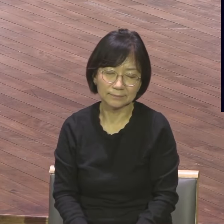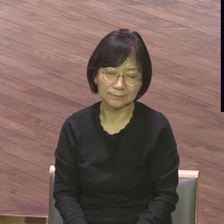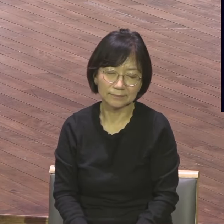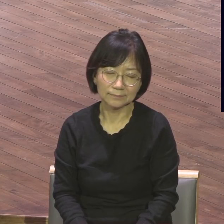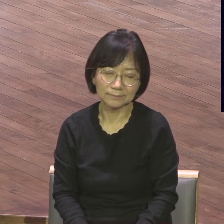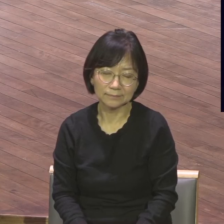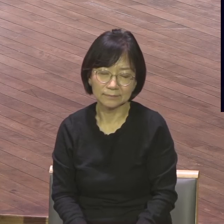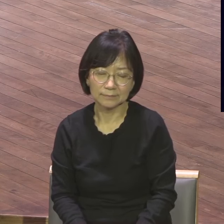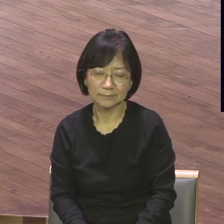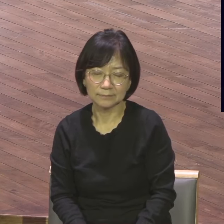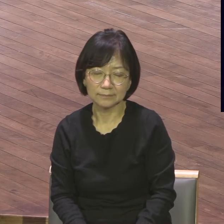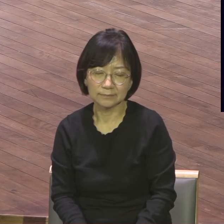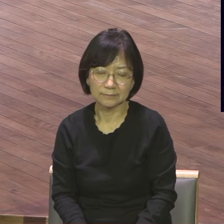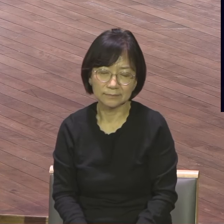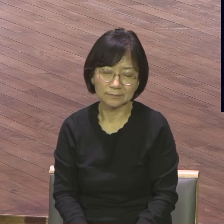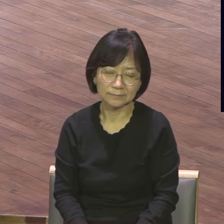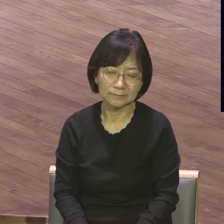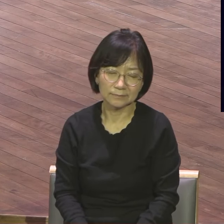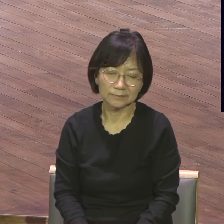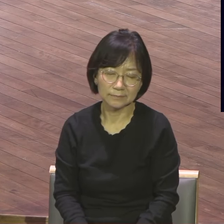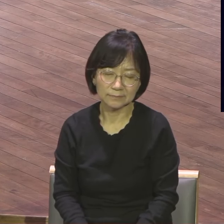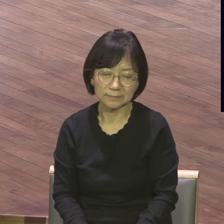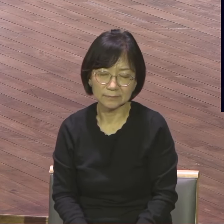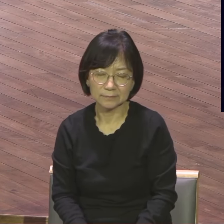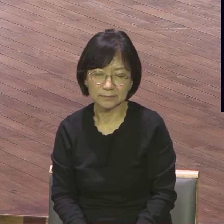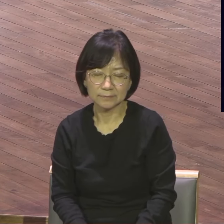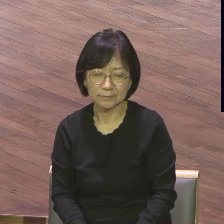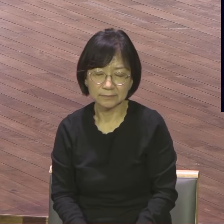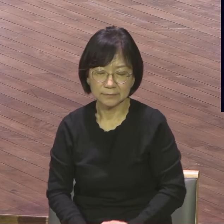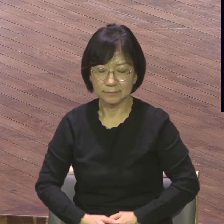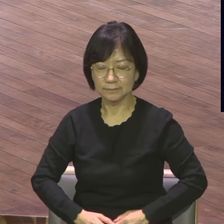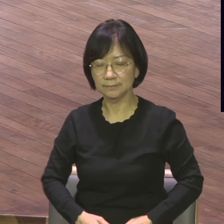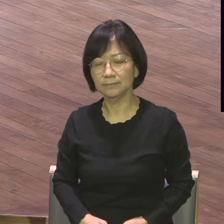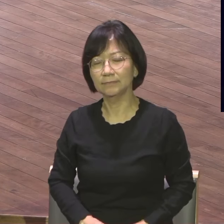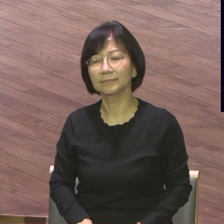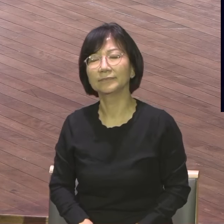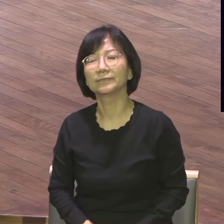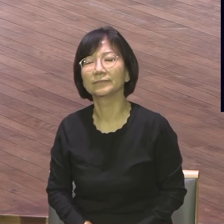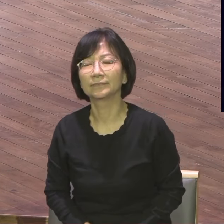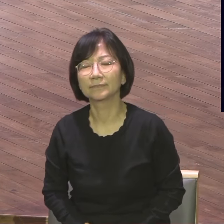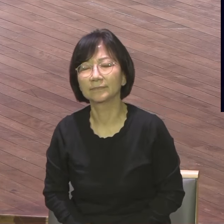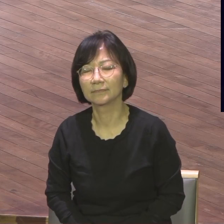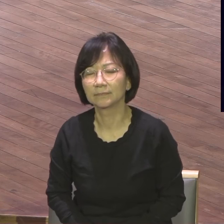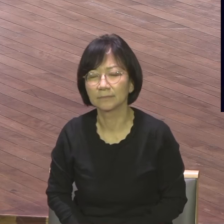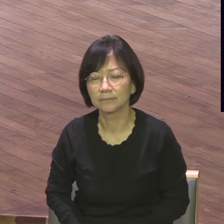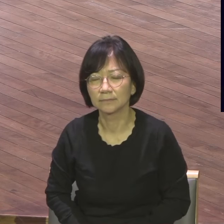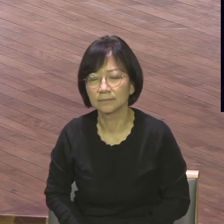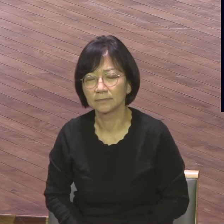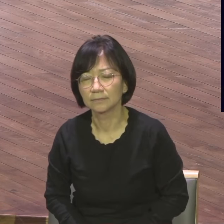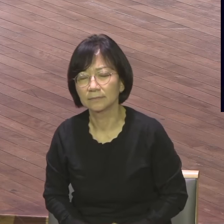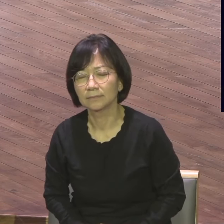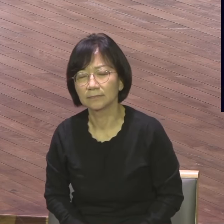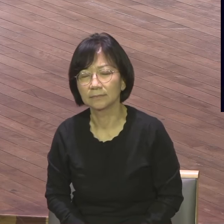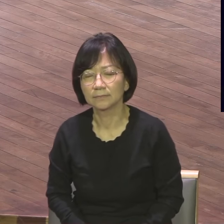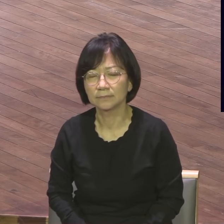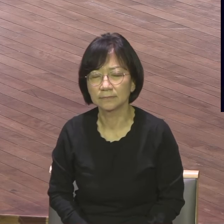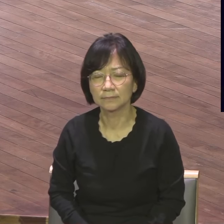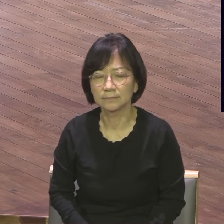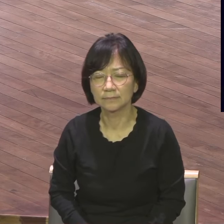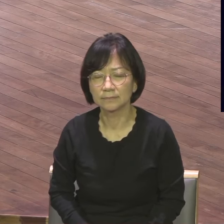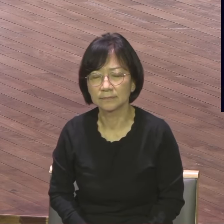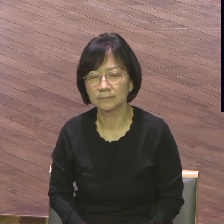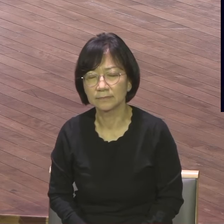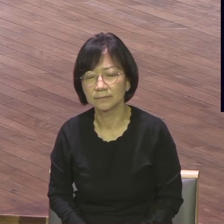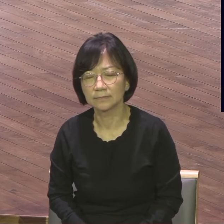성금요일 나를 위해 십자가에 죽으신 예수의 보혈의 능력을 의지하면서 오늘도 하나님께 감사합니다. 벌레만 더 못한